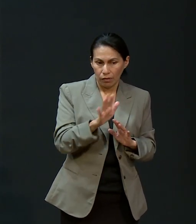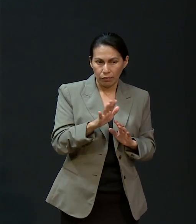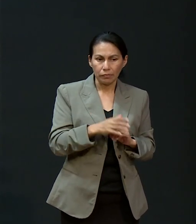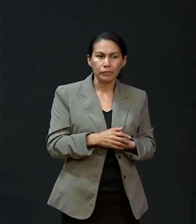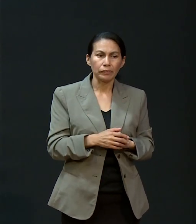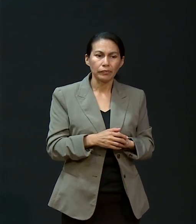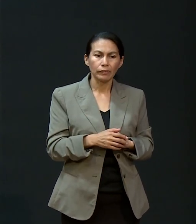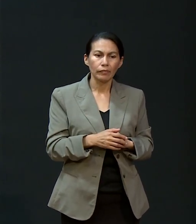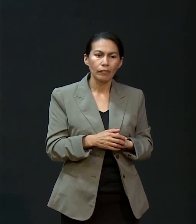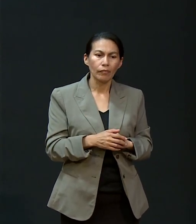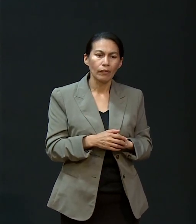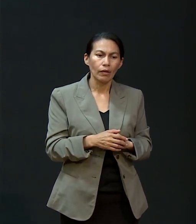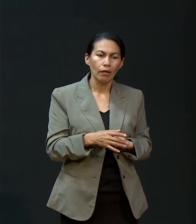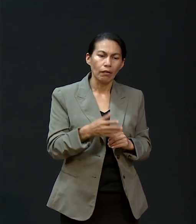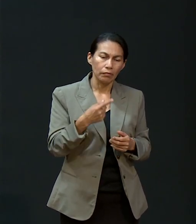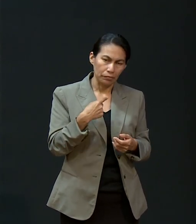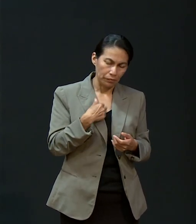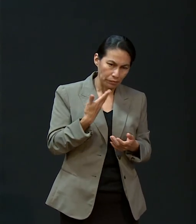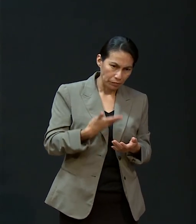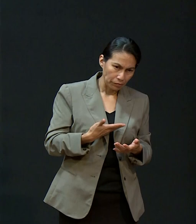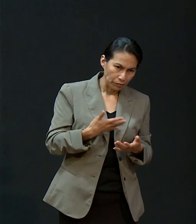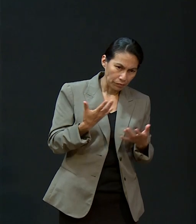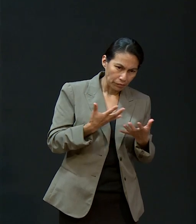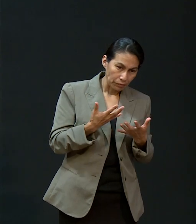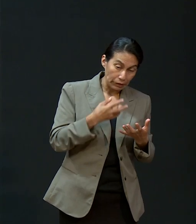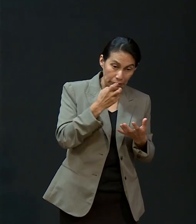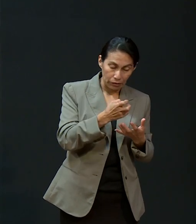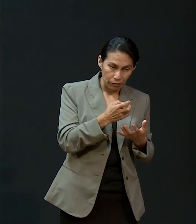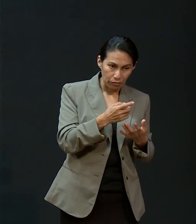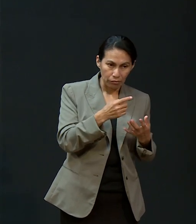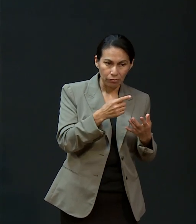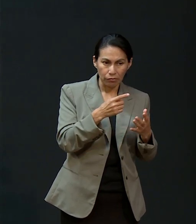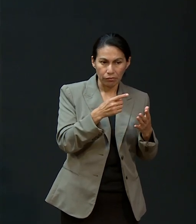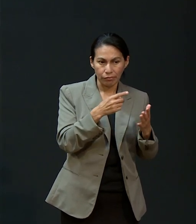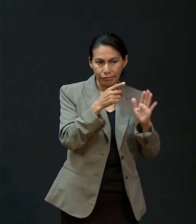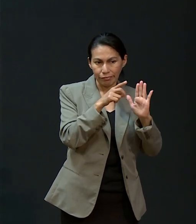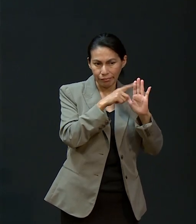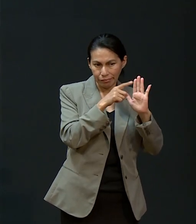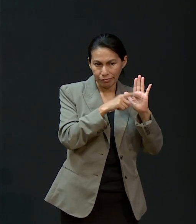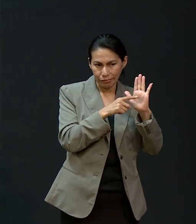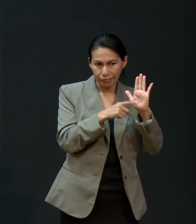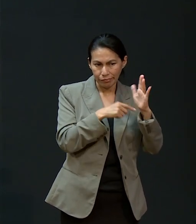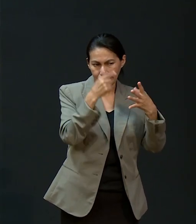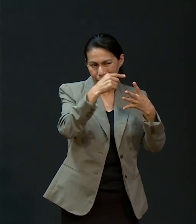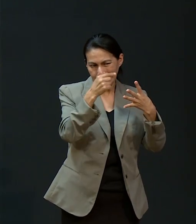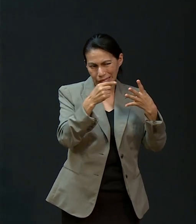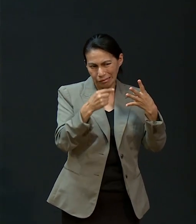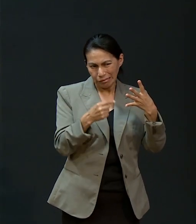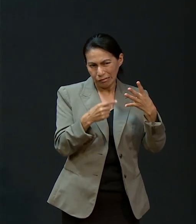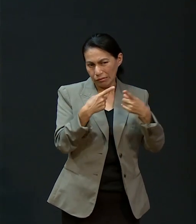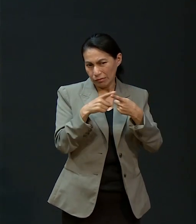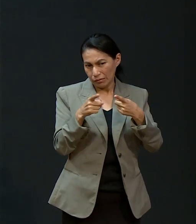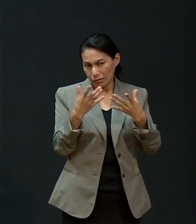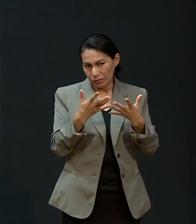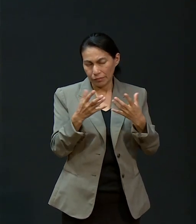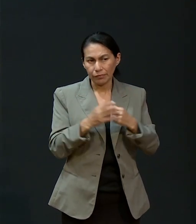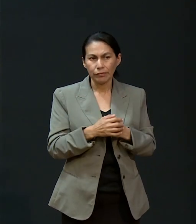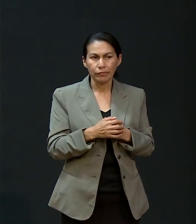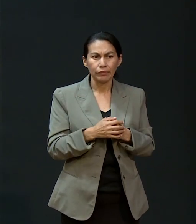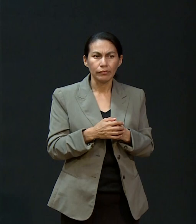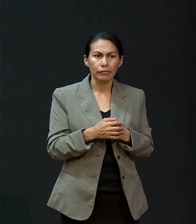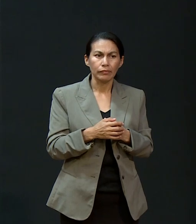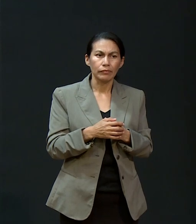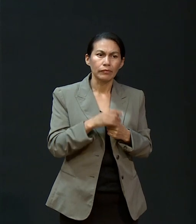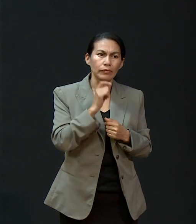momento. Entonces ese diseño que uno iba a realizar tiene que tener esas características. Entonces mi